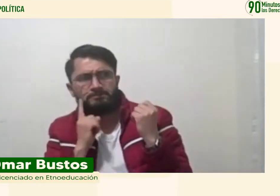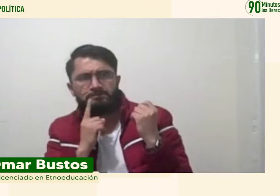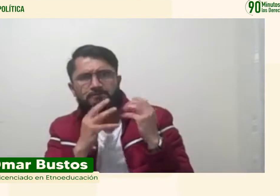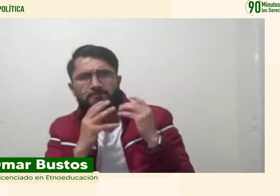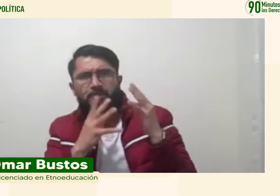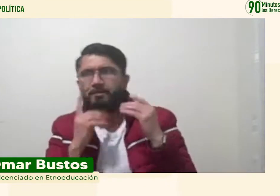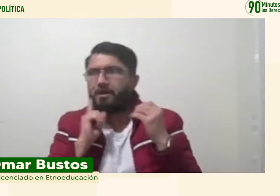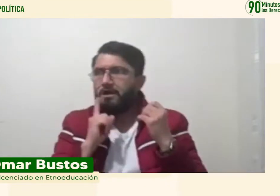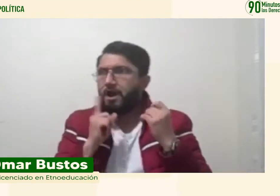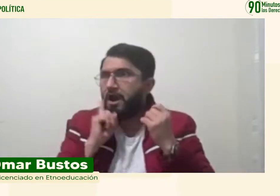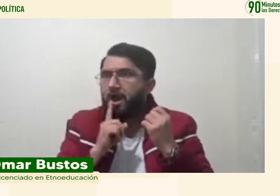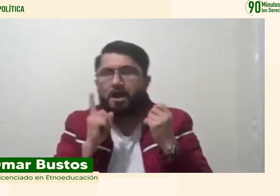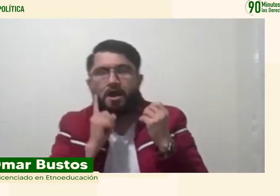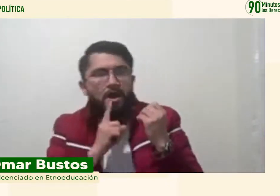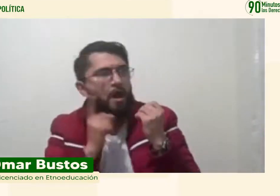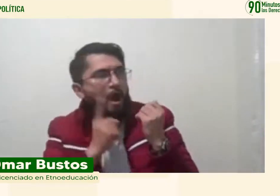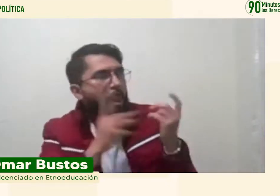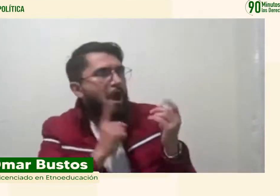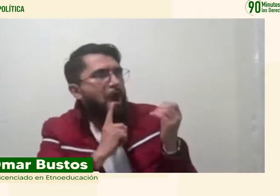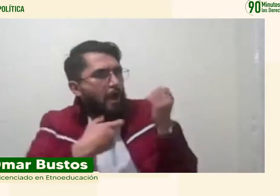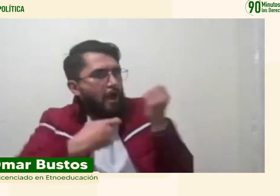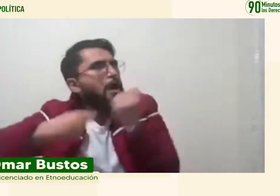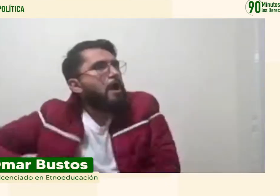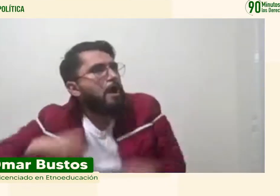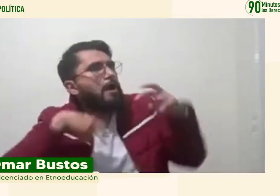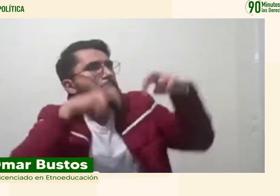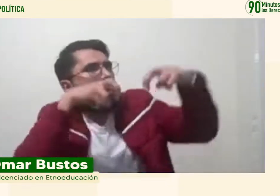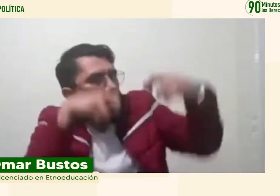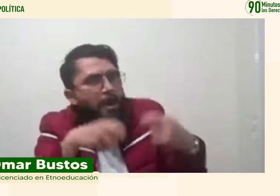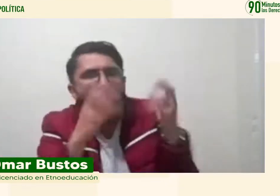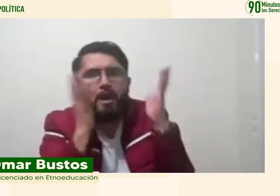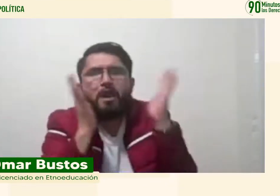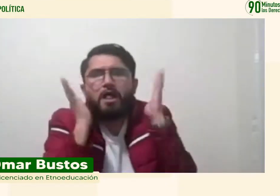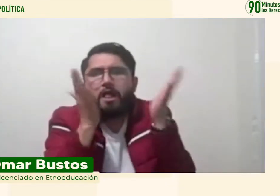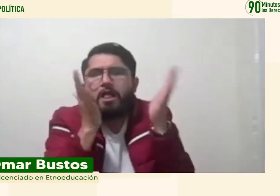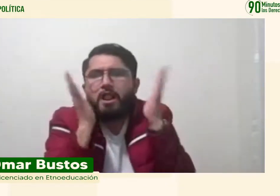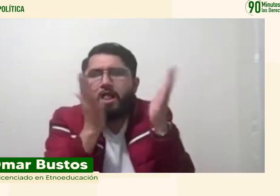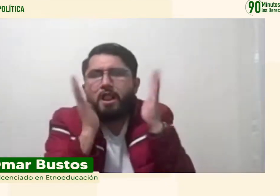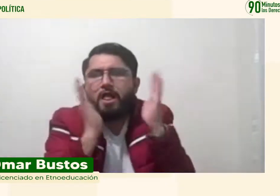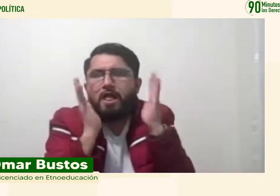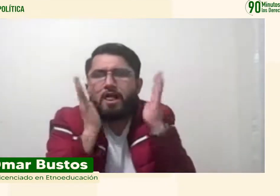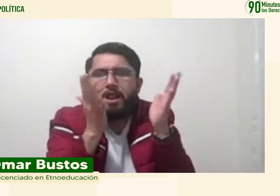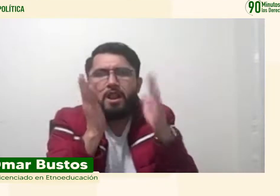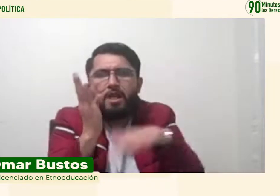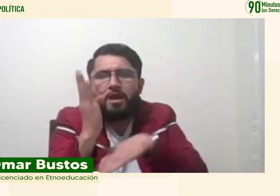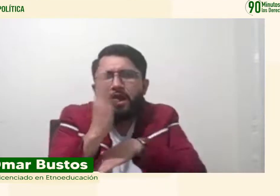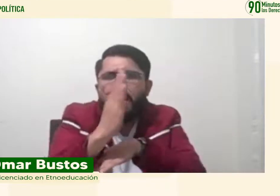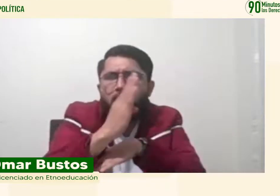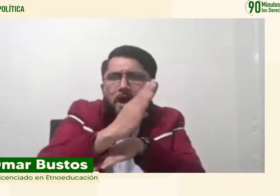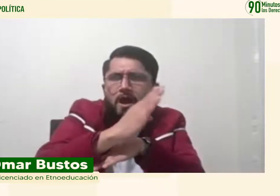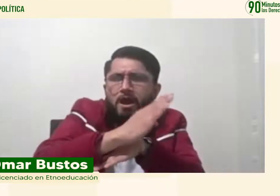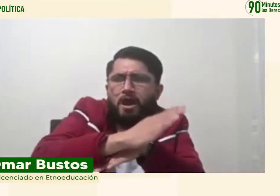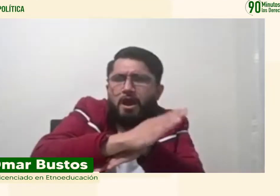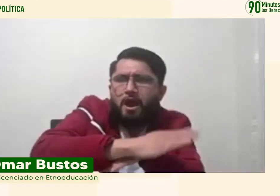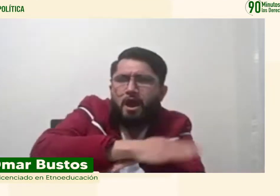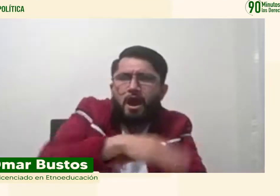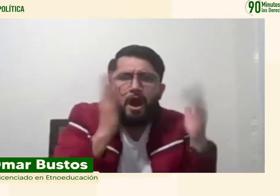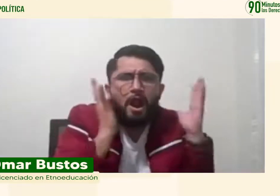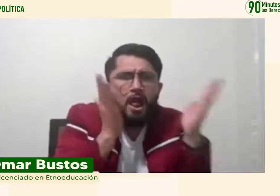pues no sabían si era sordo no se dieron cuenta que cada uno era sordo soltara sus armas y empezaron un diálogo